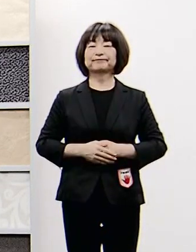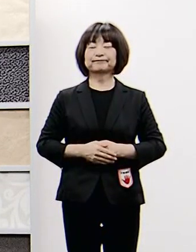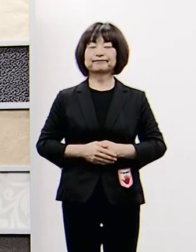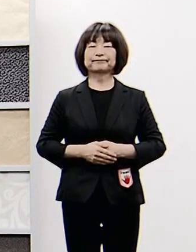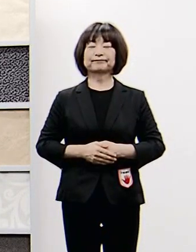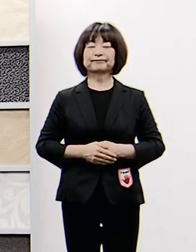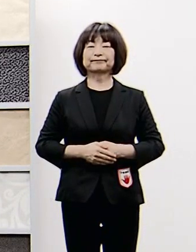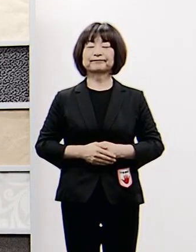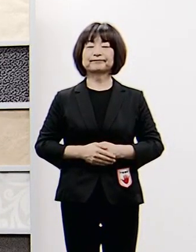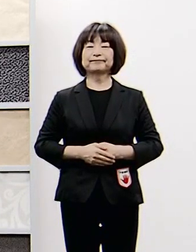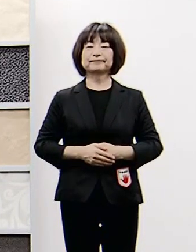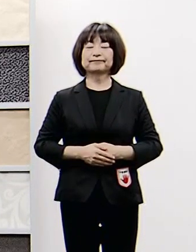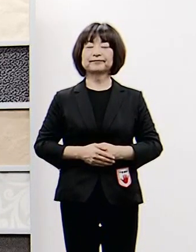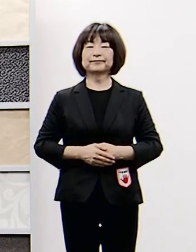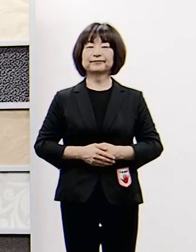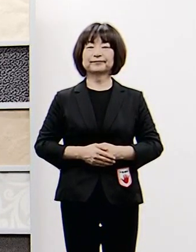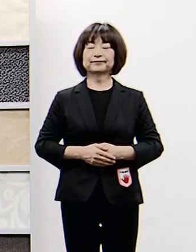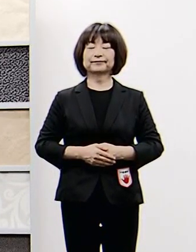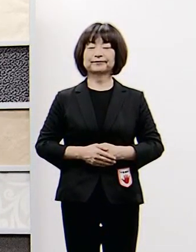思います